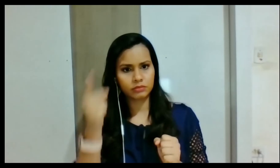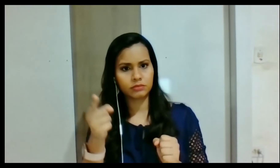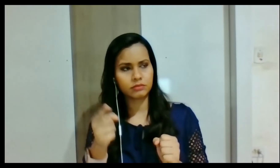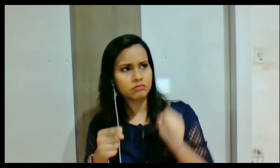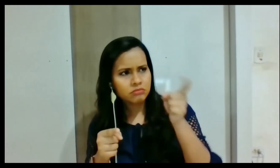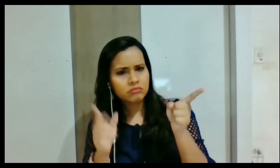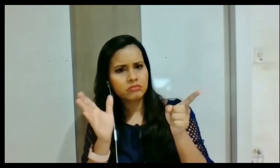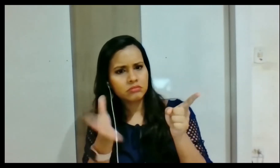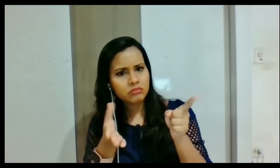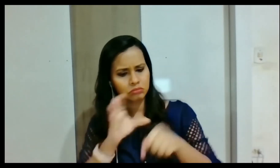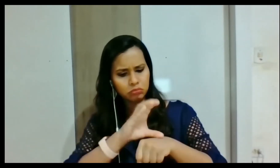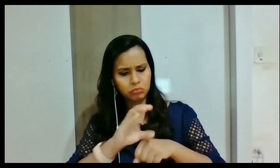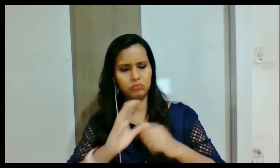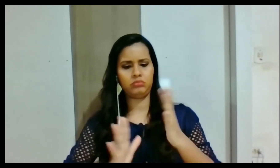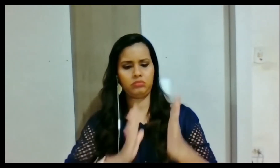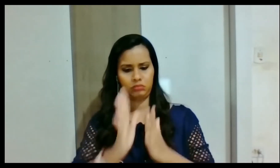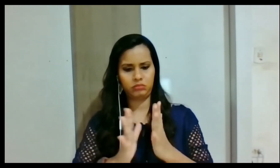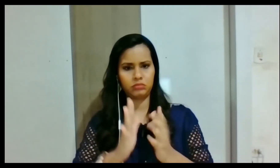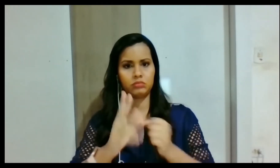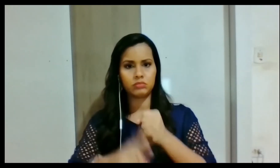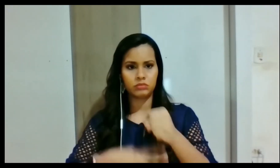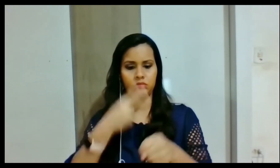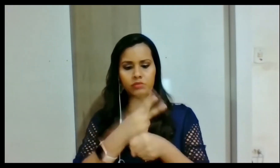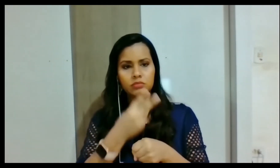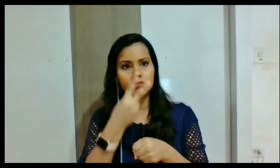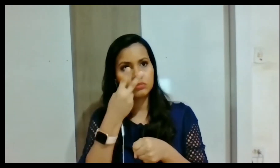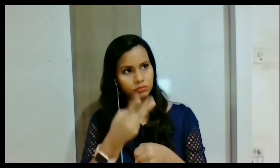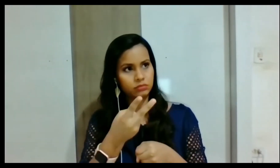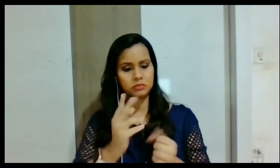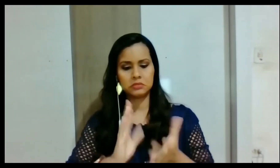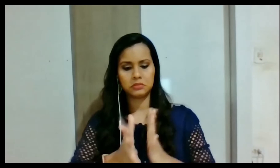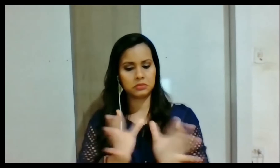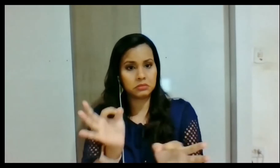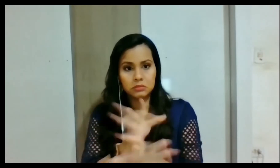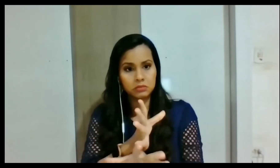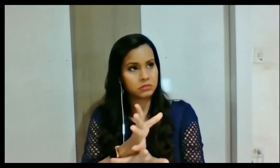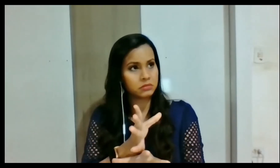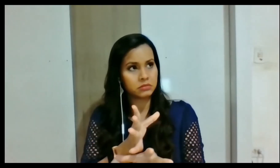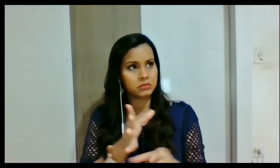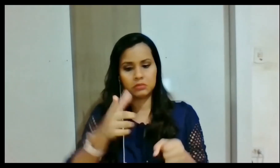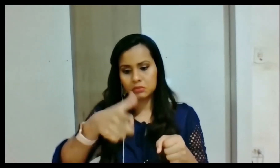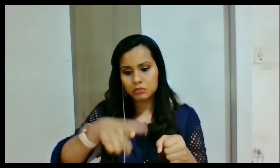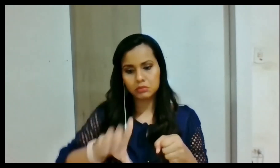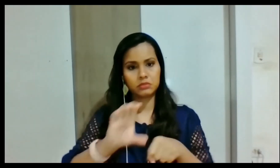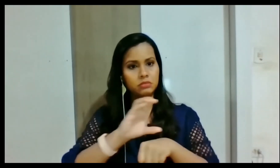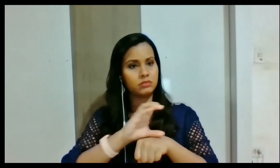Mas você pode pensar, se você já fez o curso de Libras por 2 anos, você já sabe.